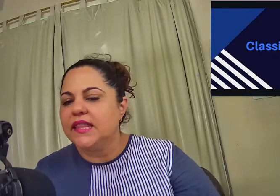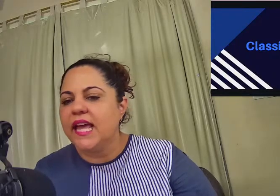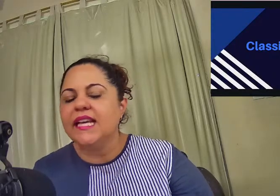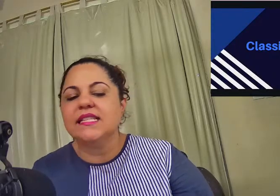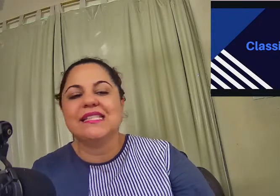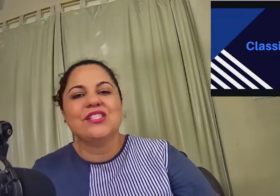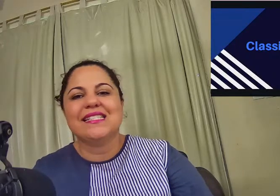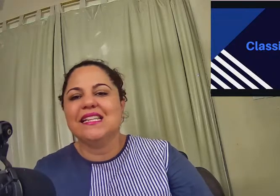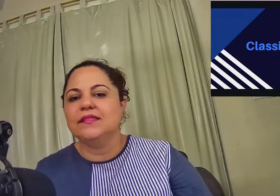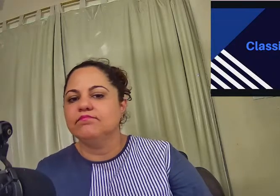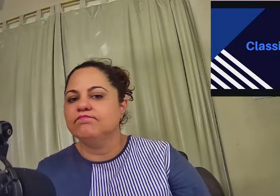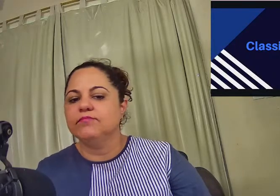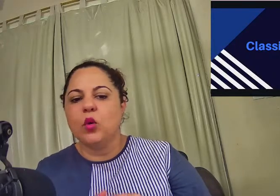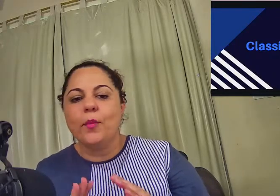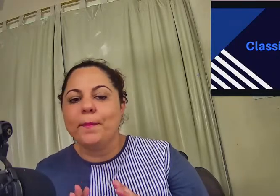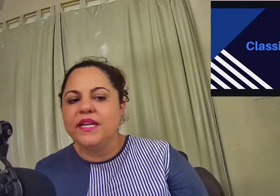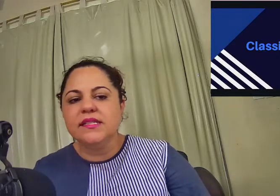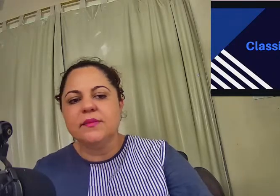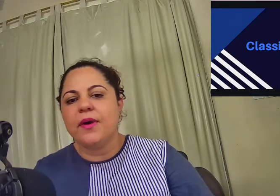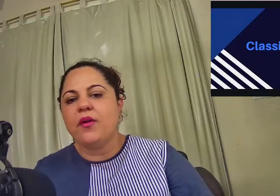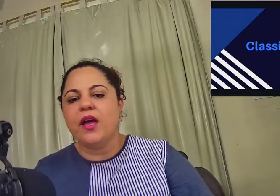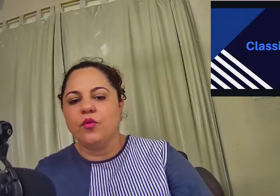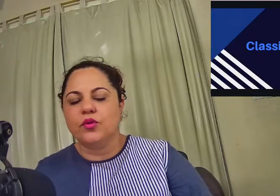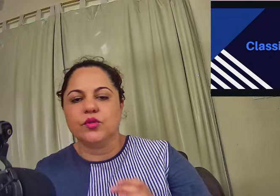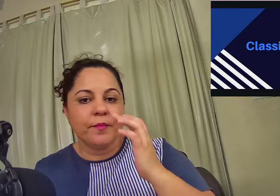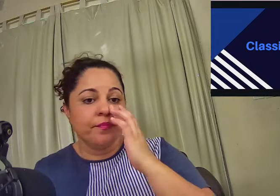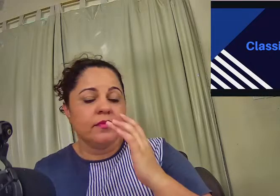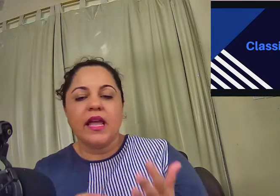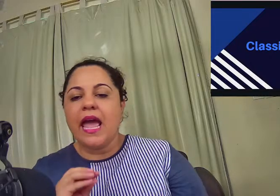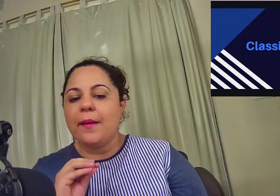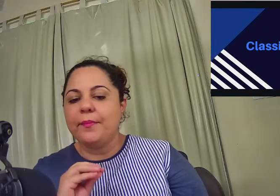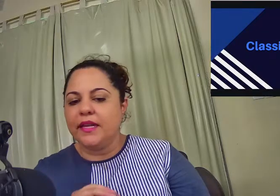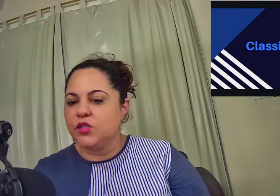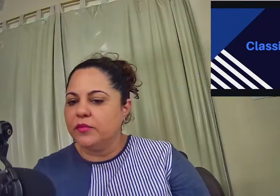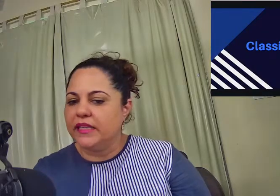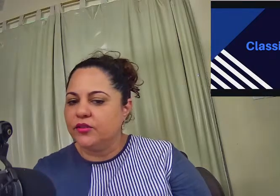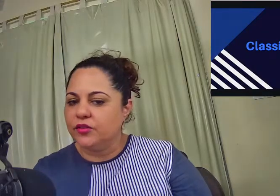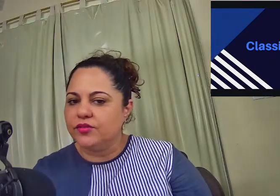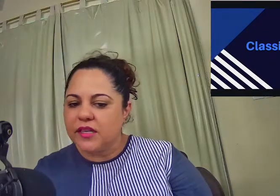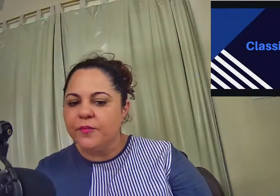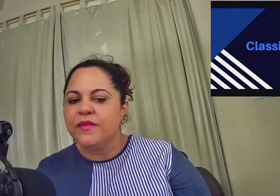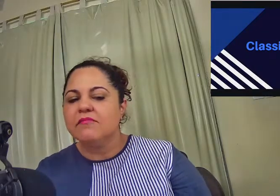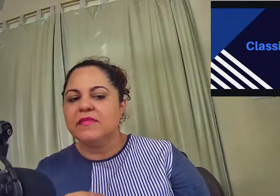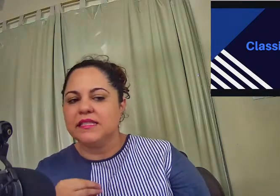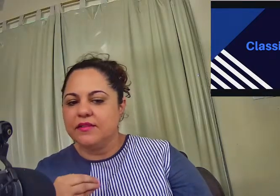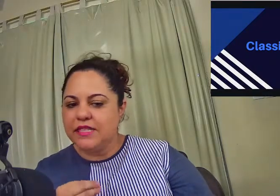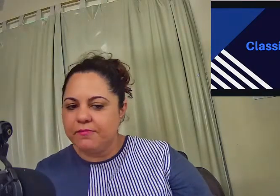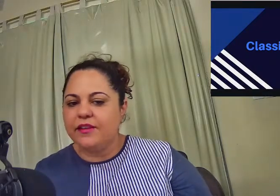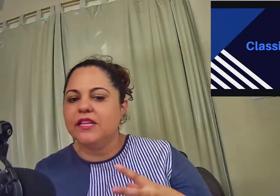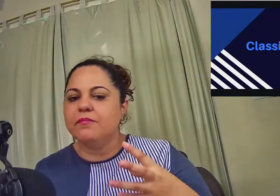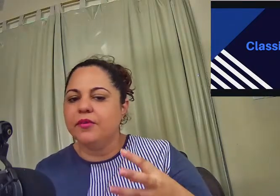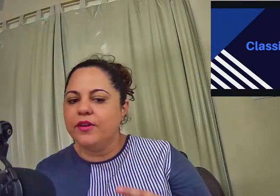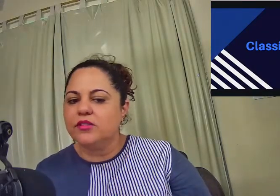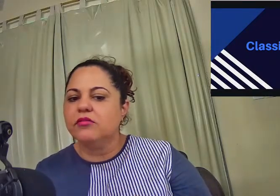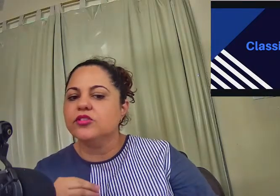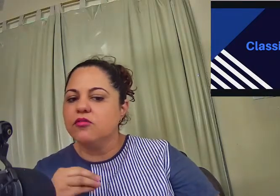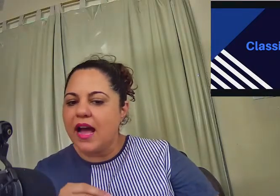seja, assim, o principal recurso. É apenas uma introdução, mas eu espero depois continuar